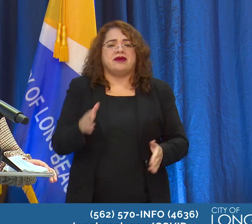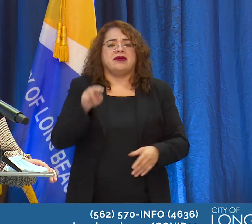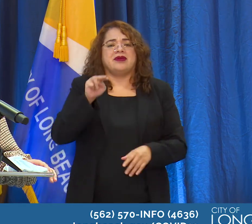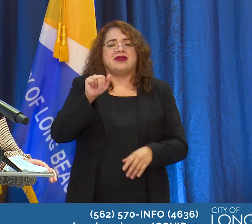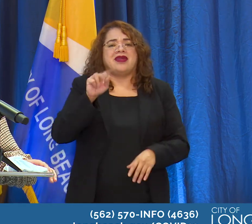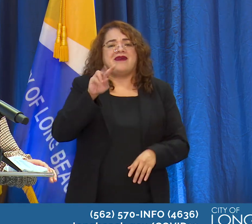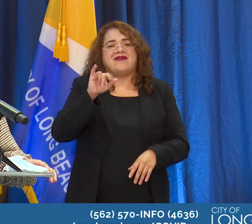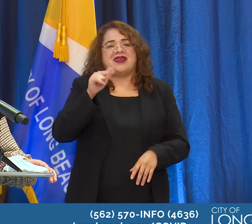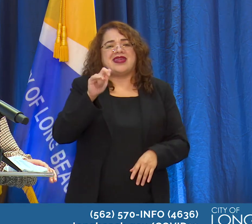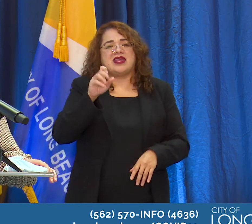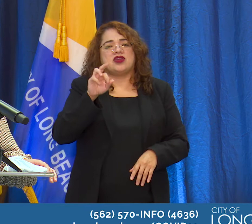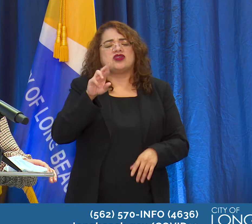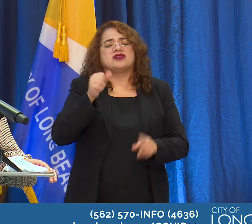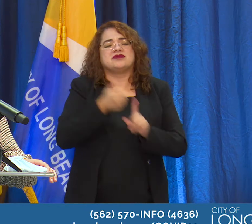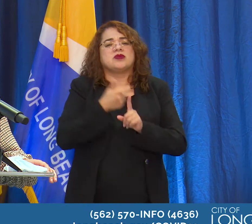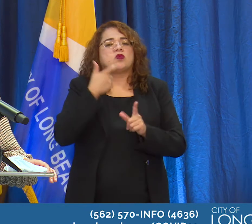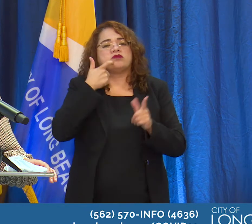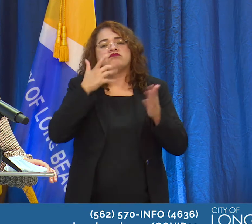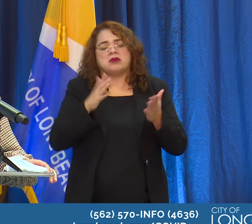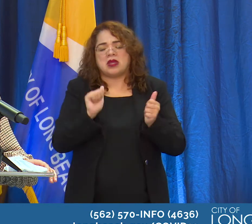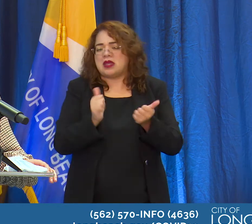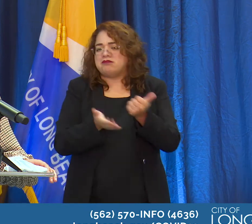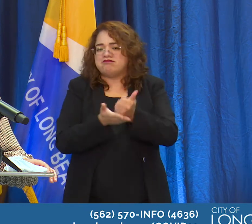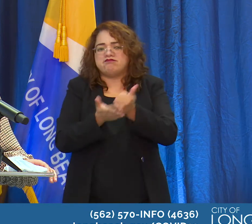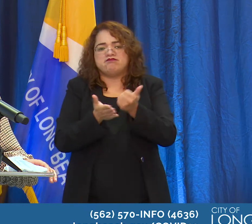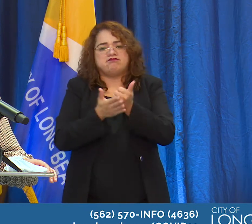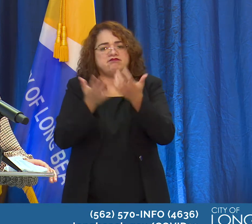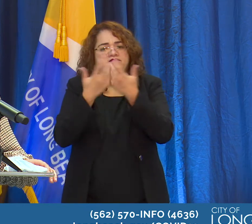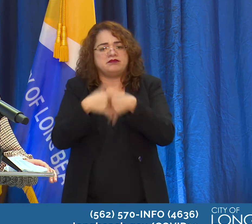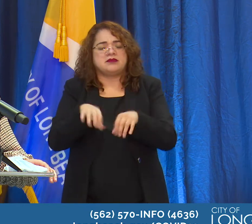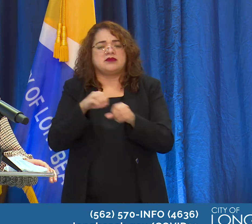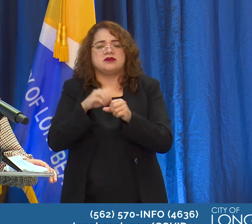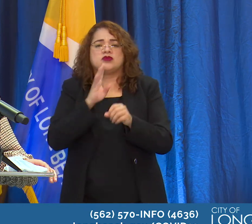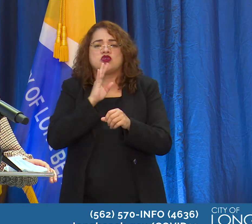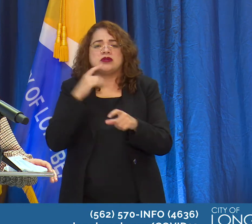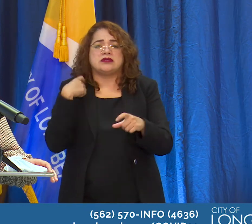pueden asistirle en español. Si prefiere